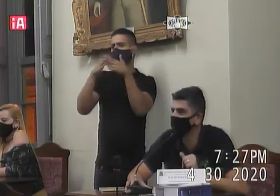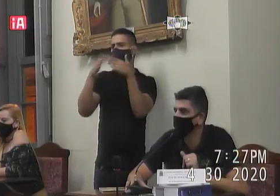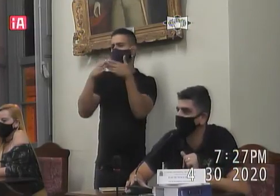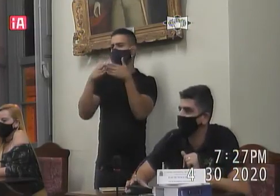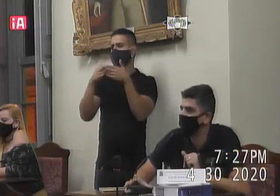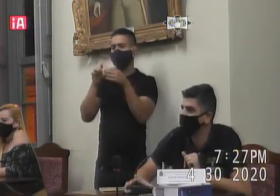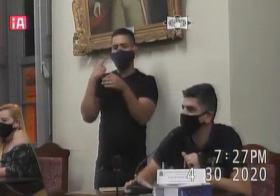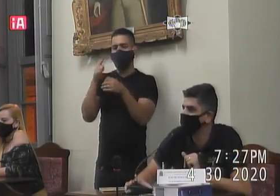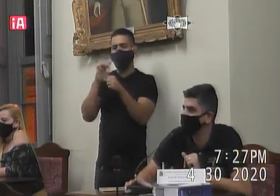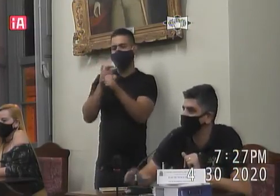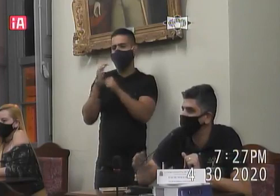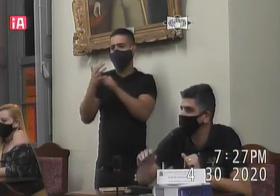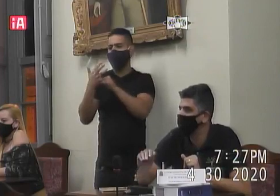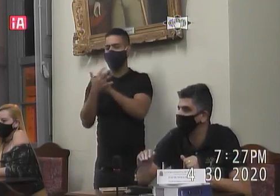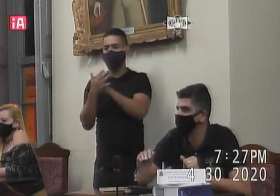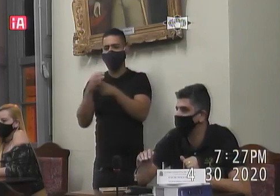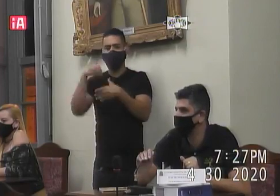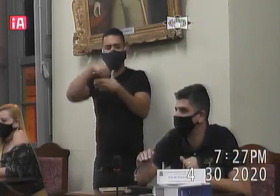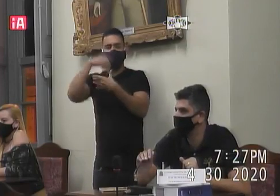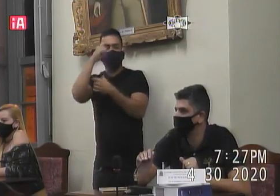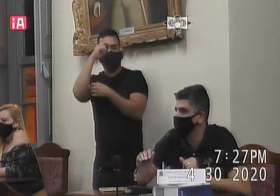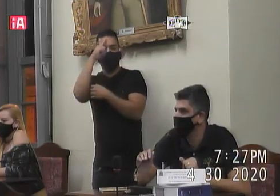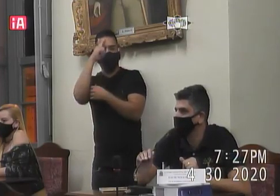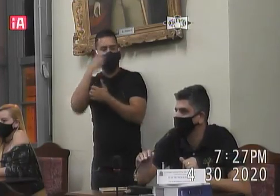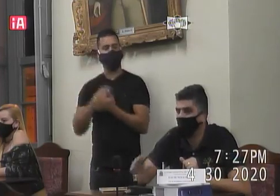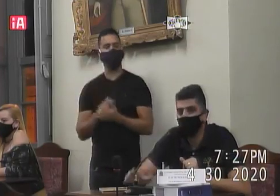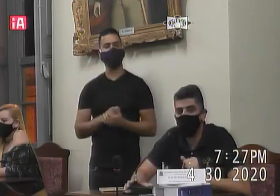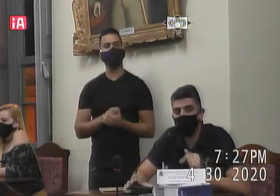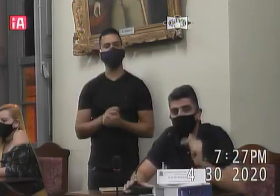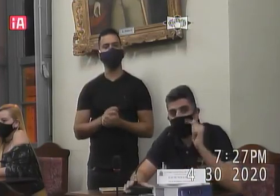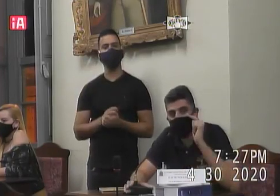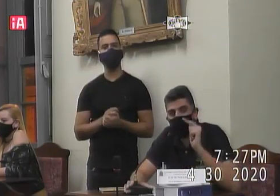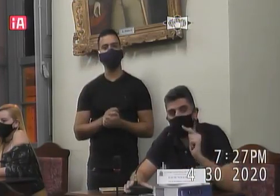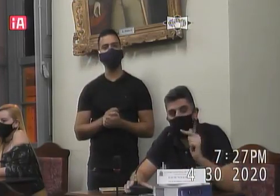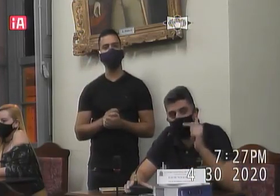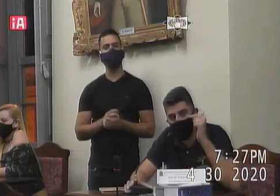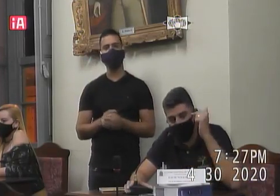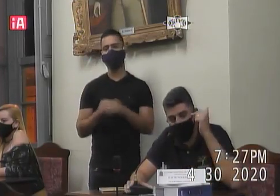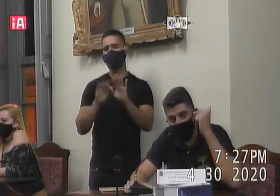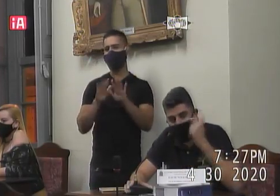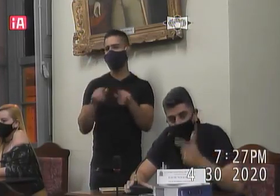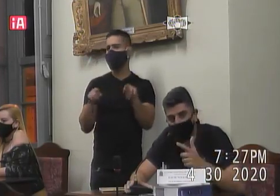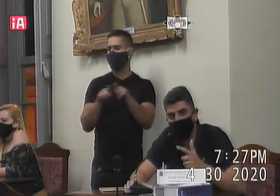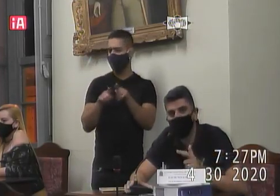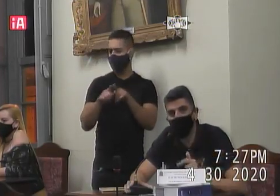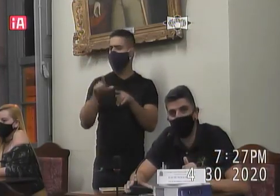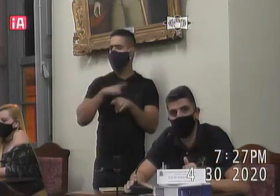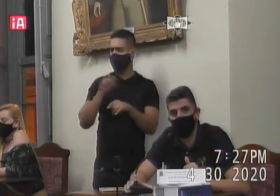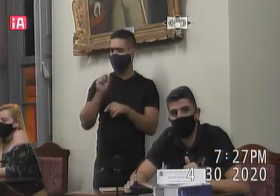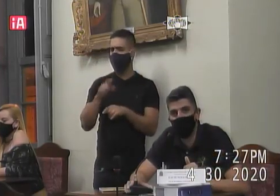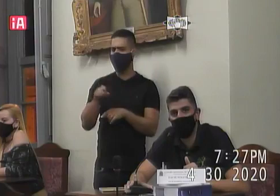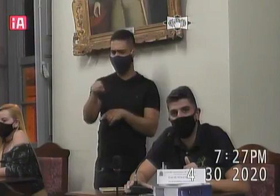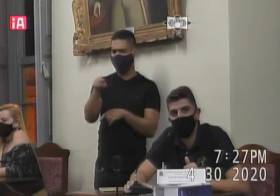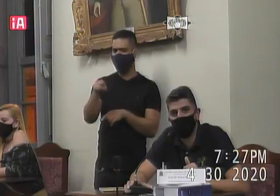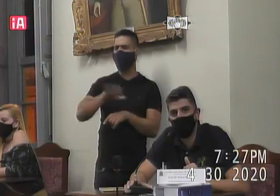não seja contaminada dentro do hospital. Mas, ao mesmo tempo, com orgulho de